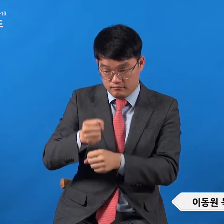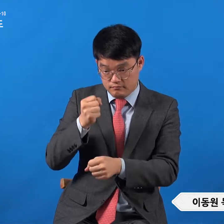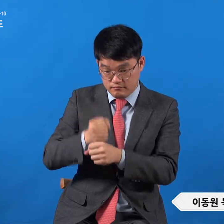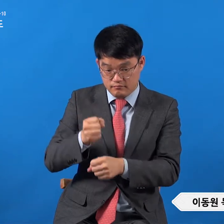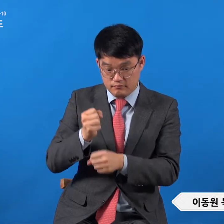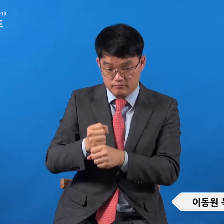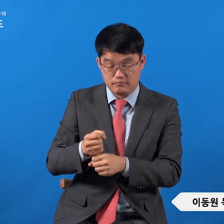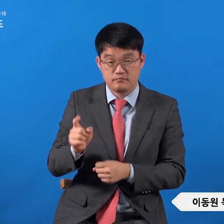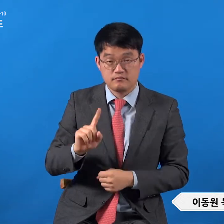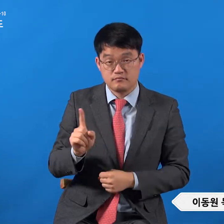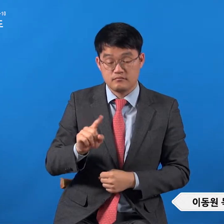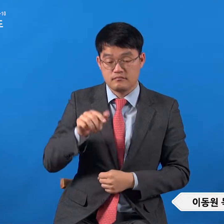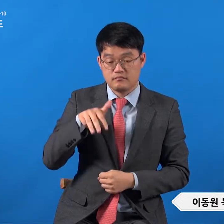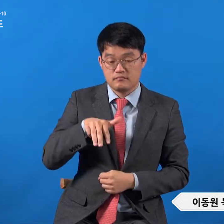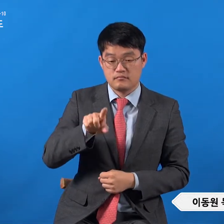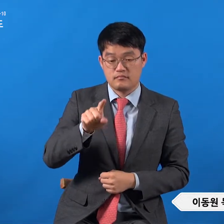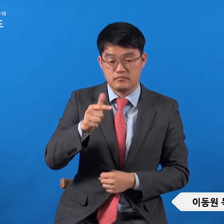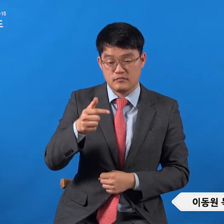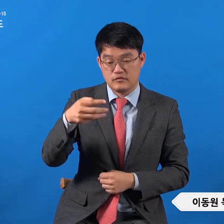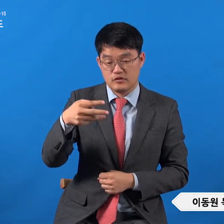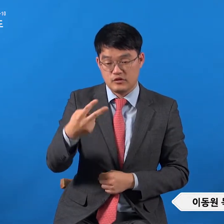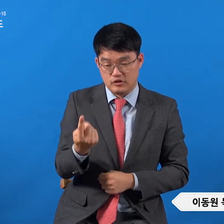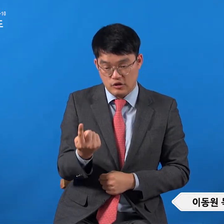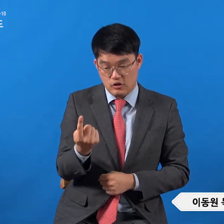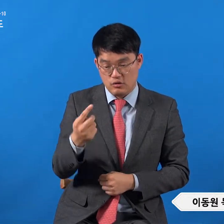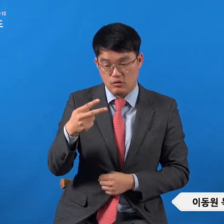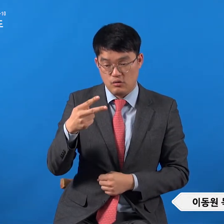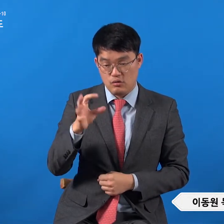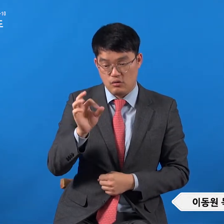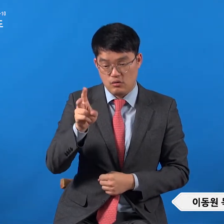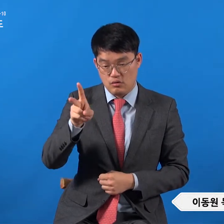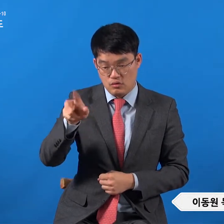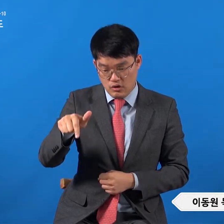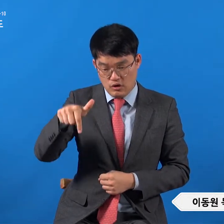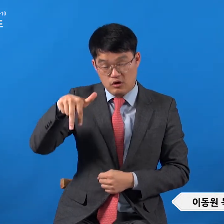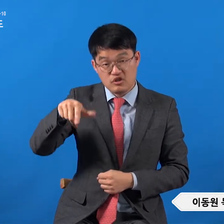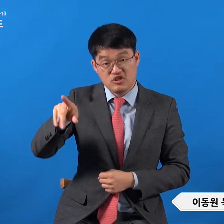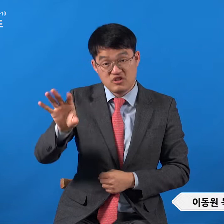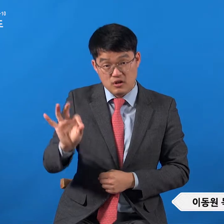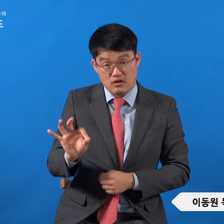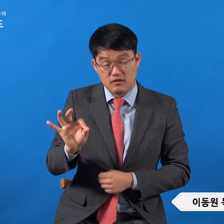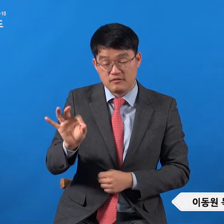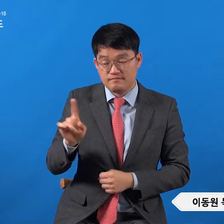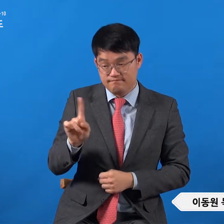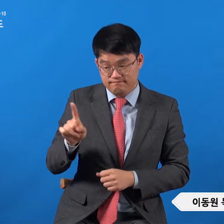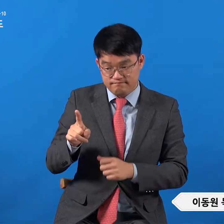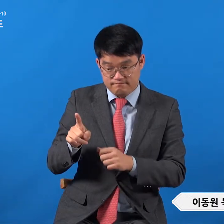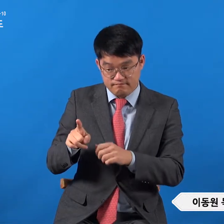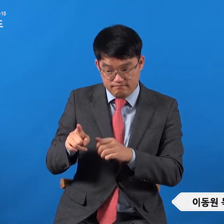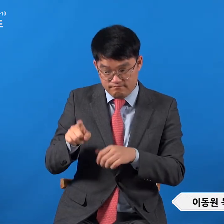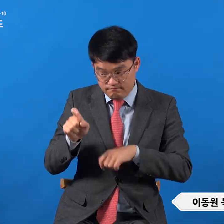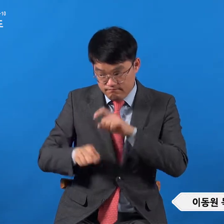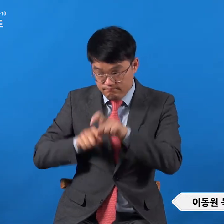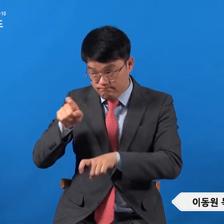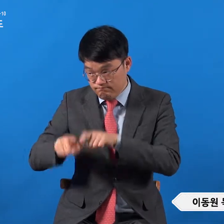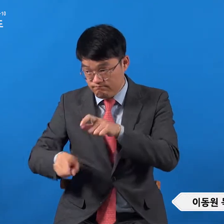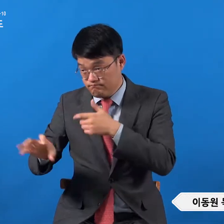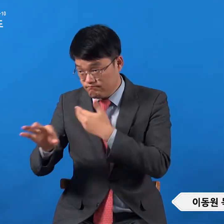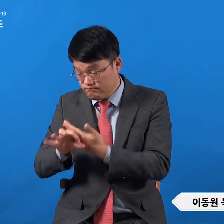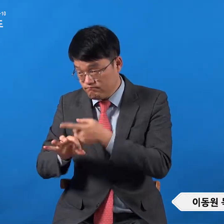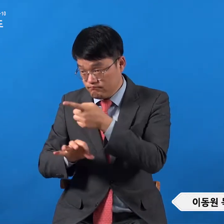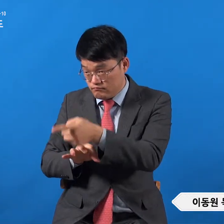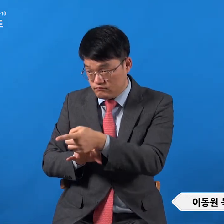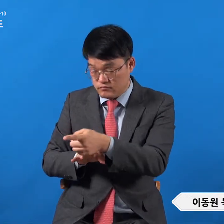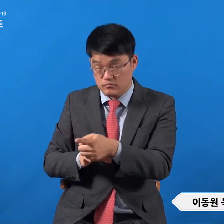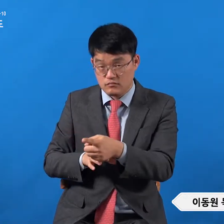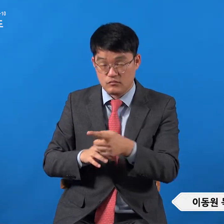쭉 걷다 보면 주인공 크리스찬이 겸손의 골짜기를 지나가게 됩니다. 그